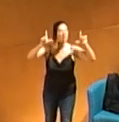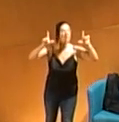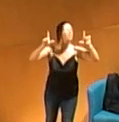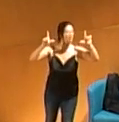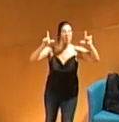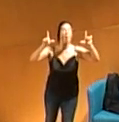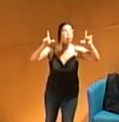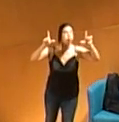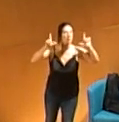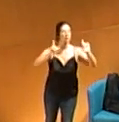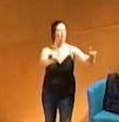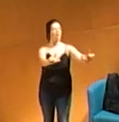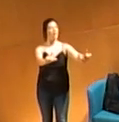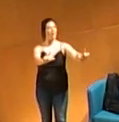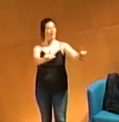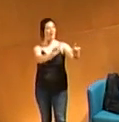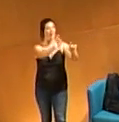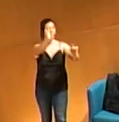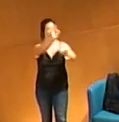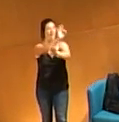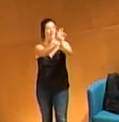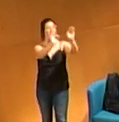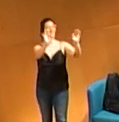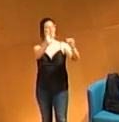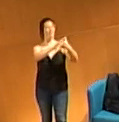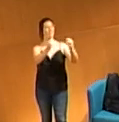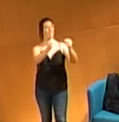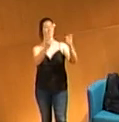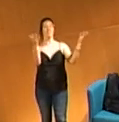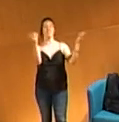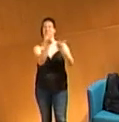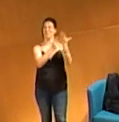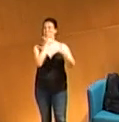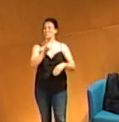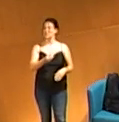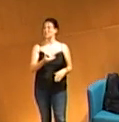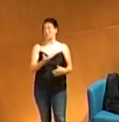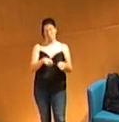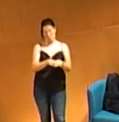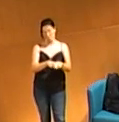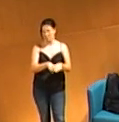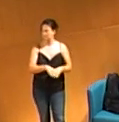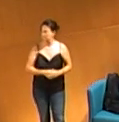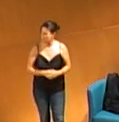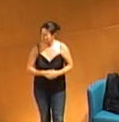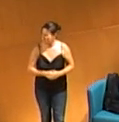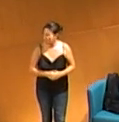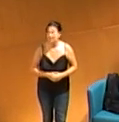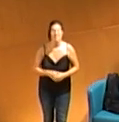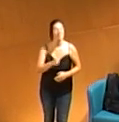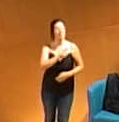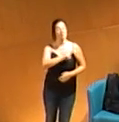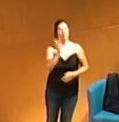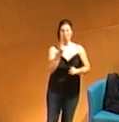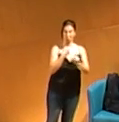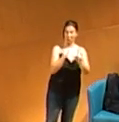beau, parce que c'est ça aussi, changer le regard. Un autre point positif, c'est que nous arrivons sur